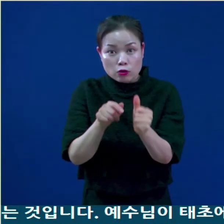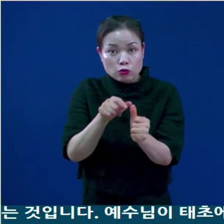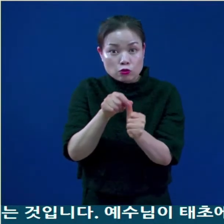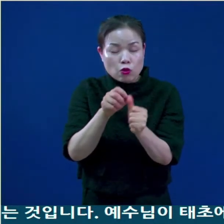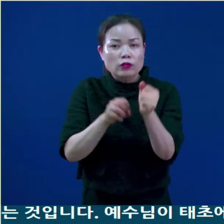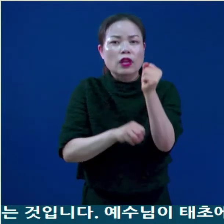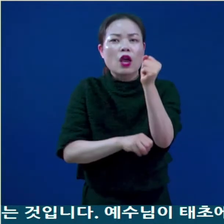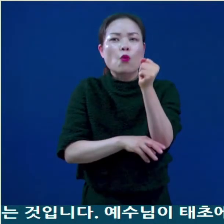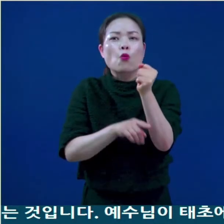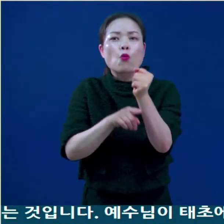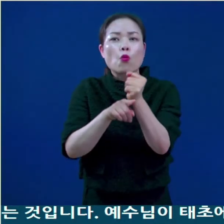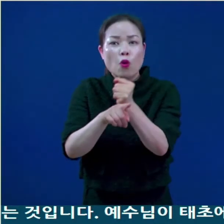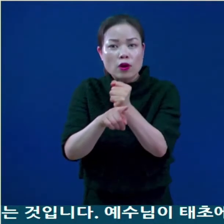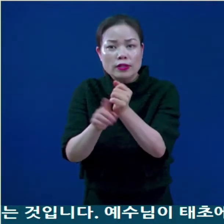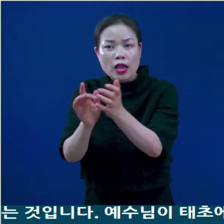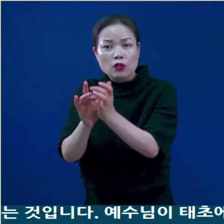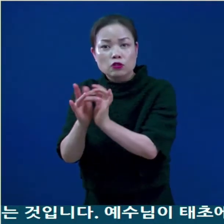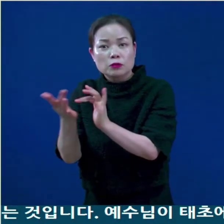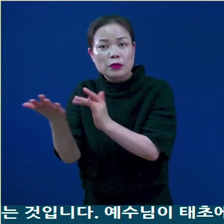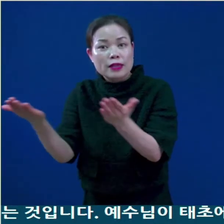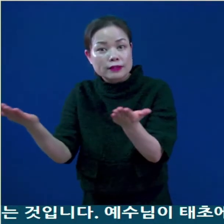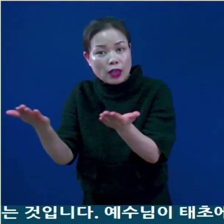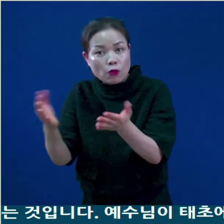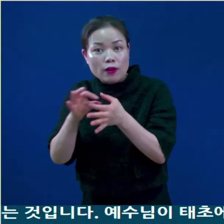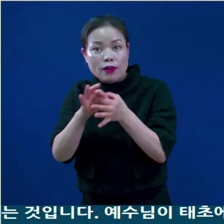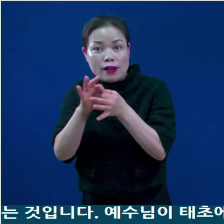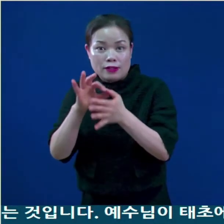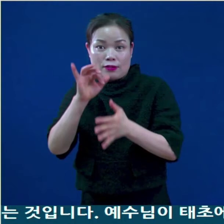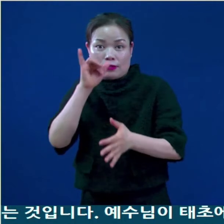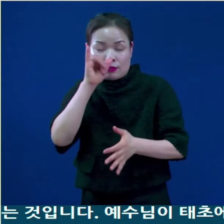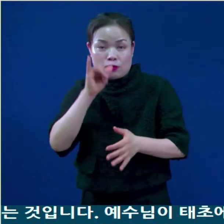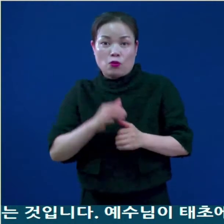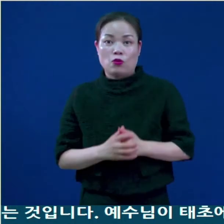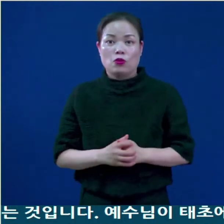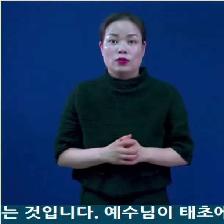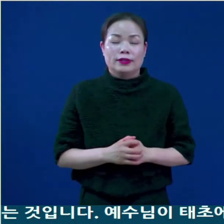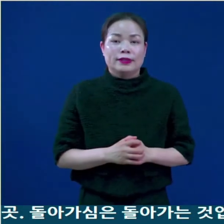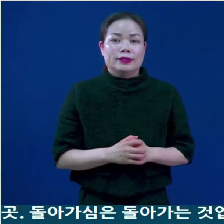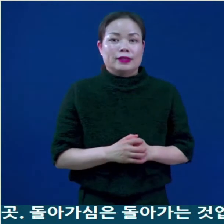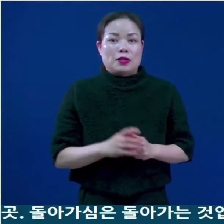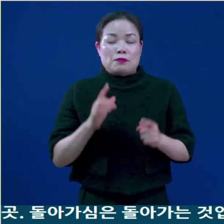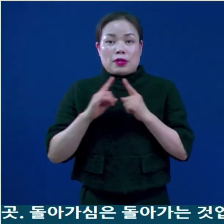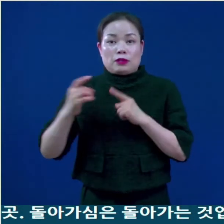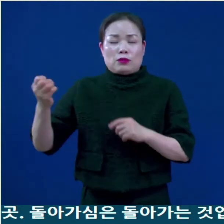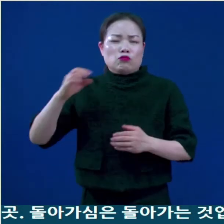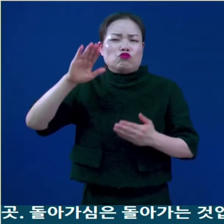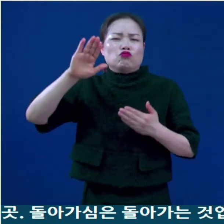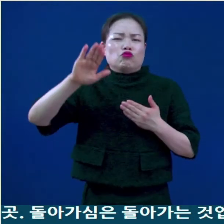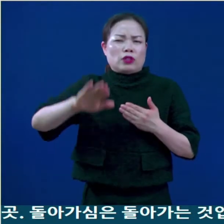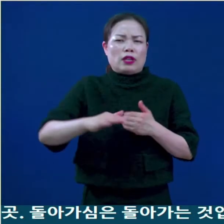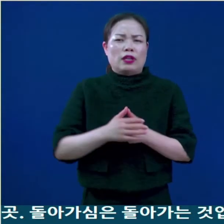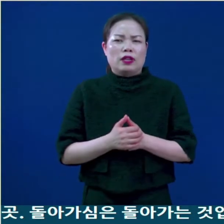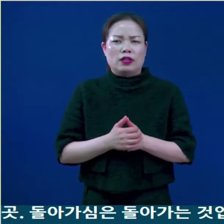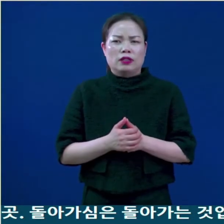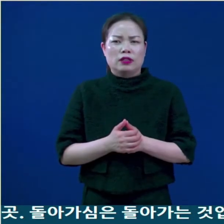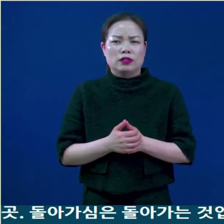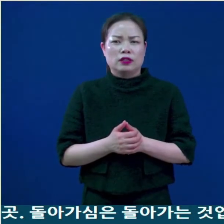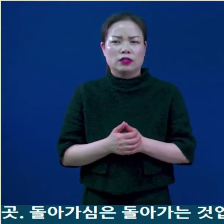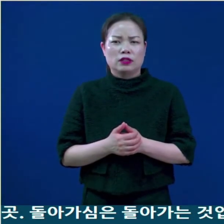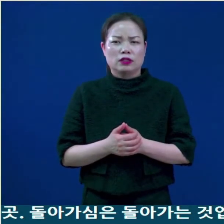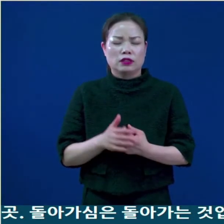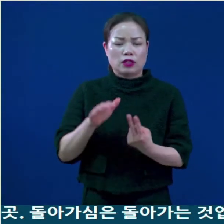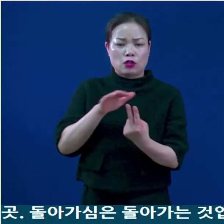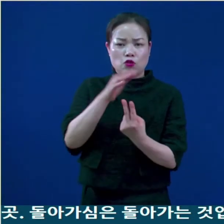원리와 관련이 있는 거예요. 예수님의 사역과 관련이 있는 겁니다. 자, 그렇게 말씀하신 후에 요한복음